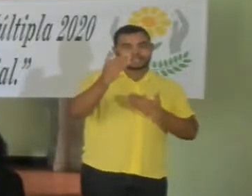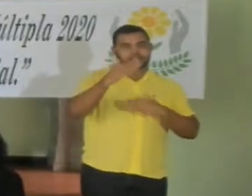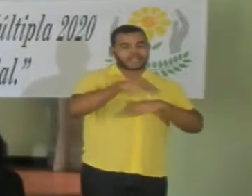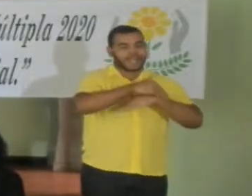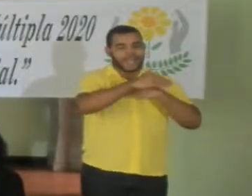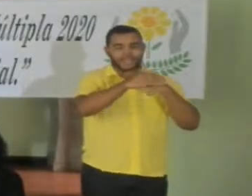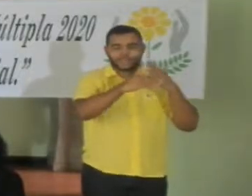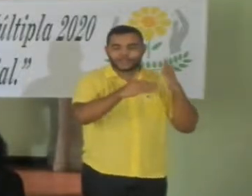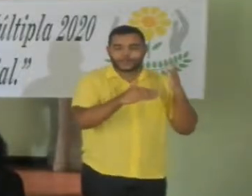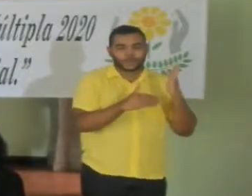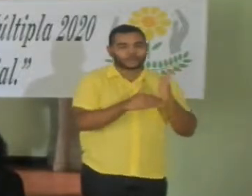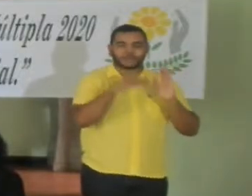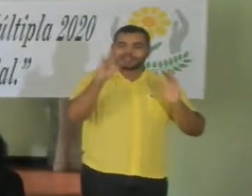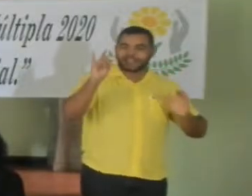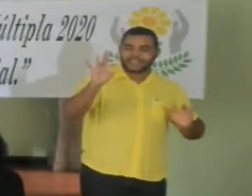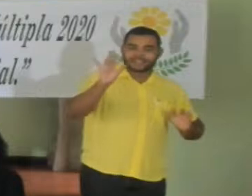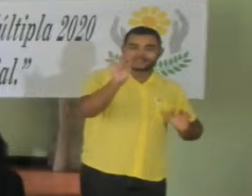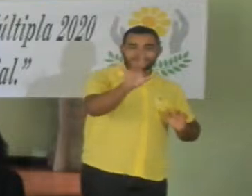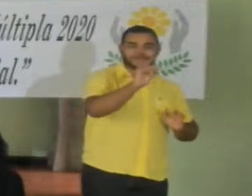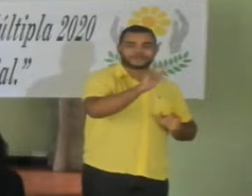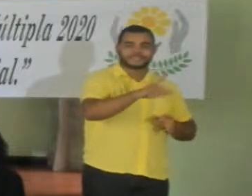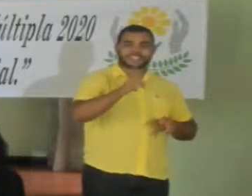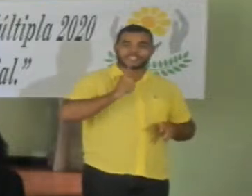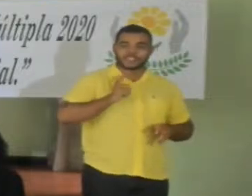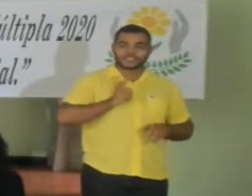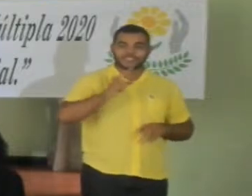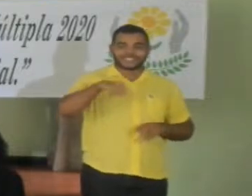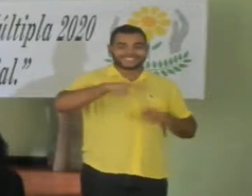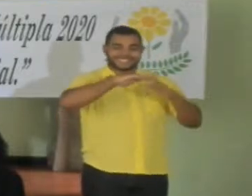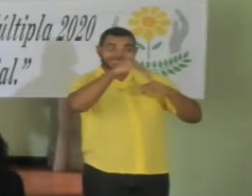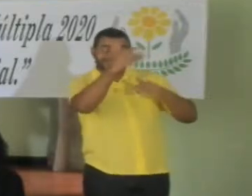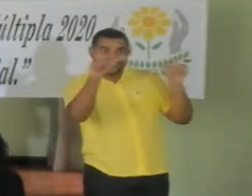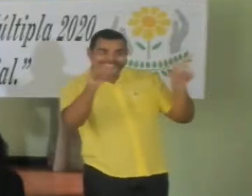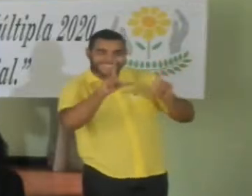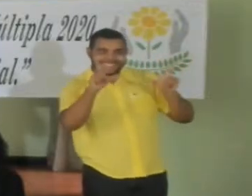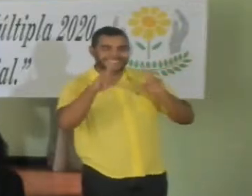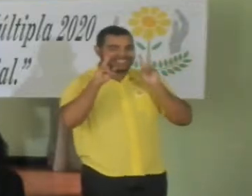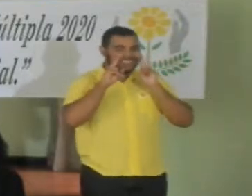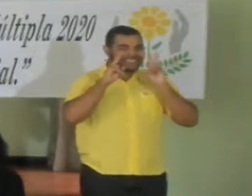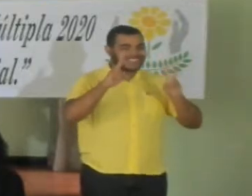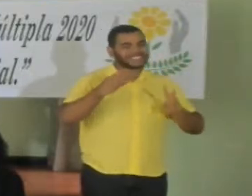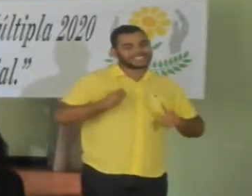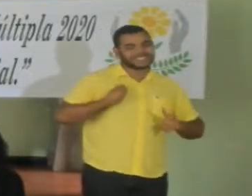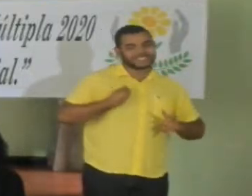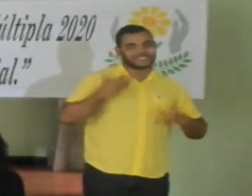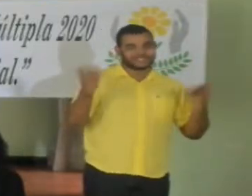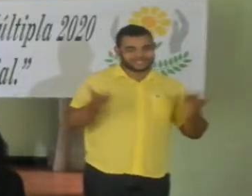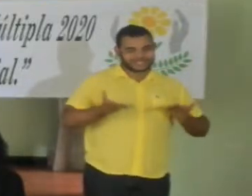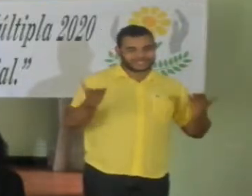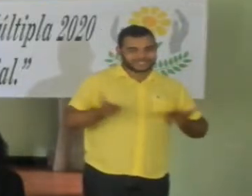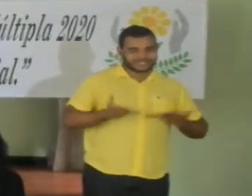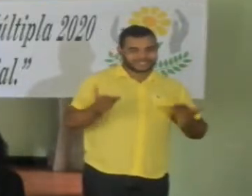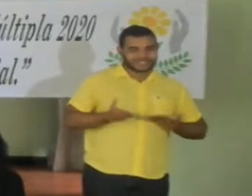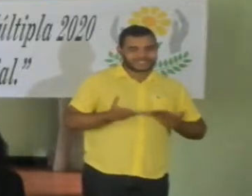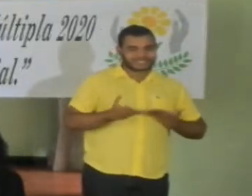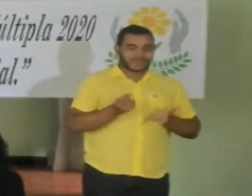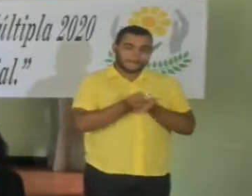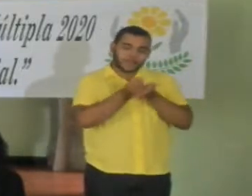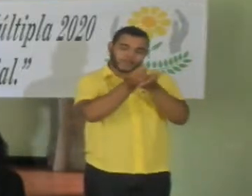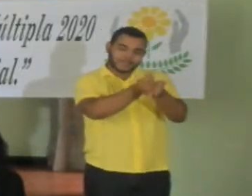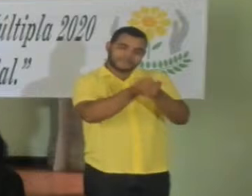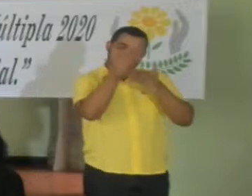todos vocês que estiveram do outro lado da telinha até esse presente momento com a gente, nos prestigiando.